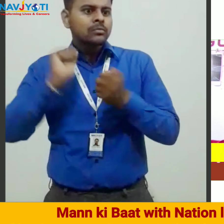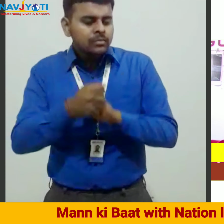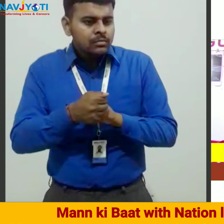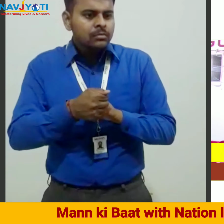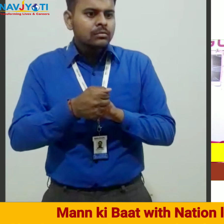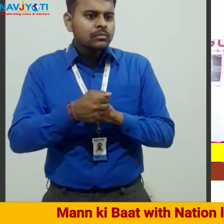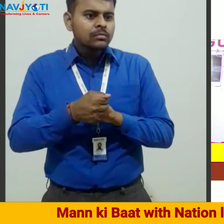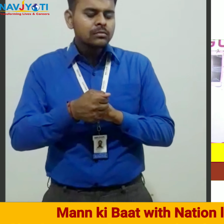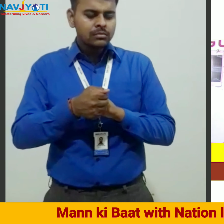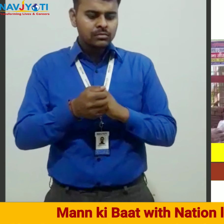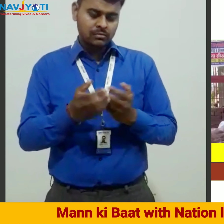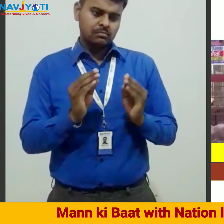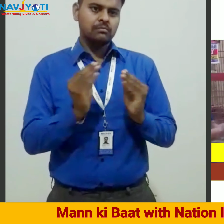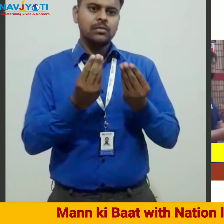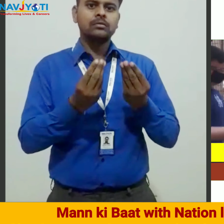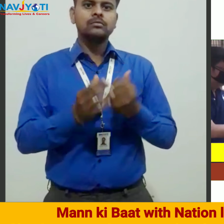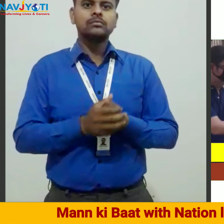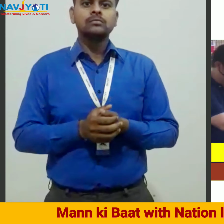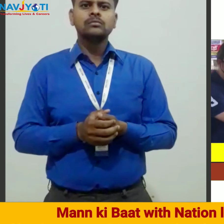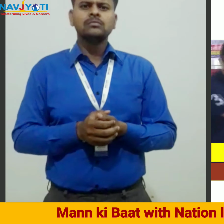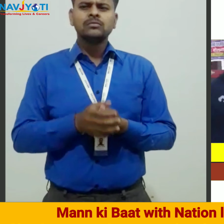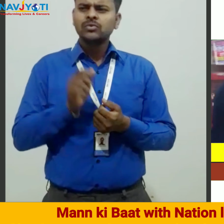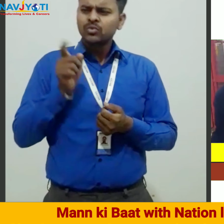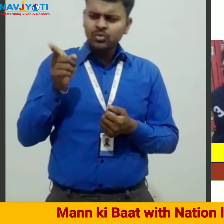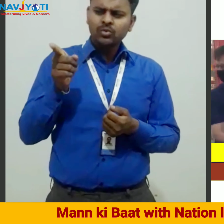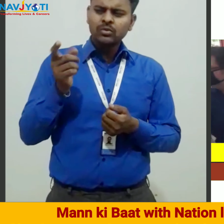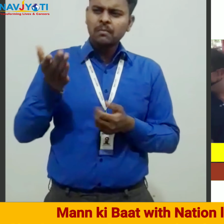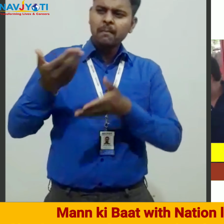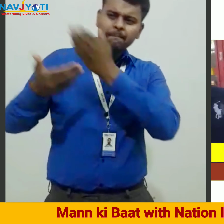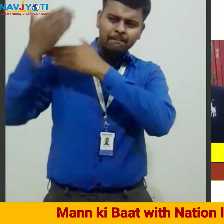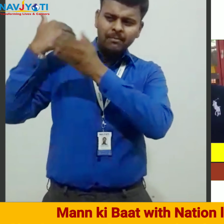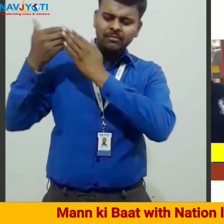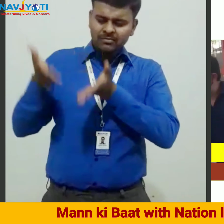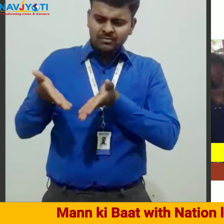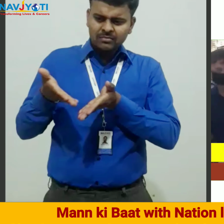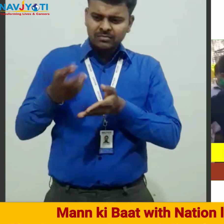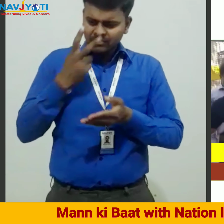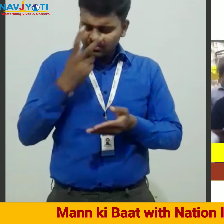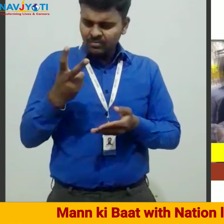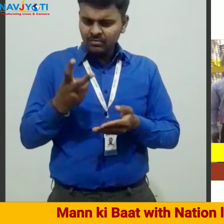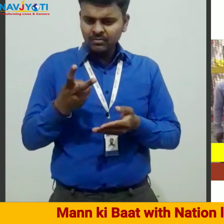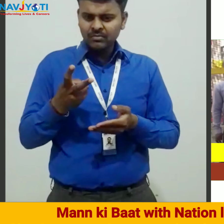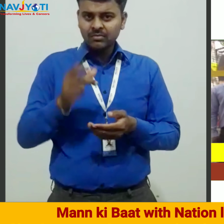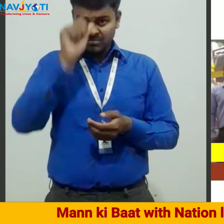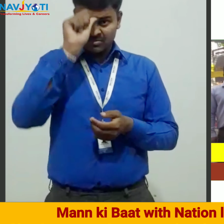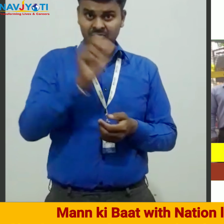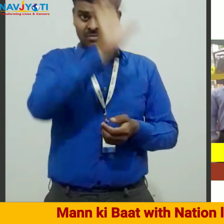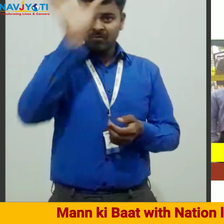है। साथियों, जब कसौटी का काल होता है तब इन गुणों का परीक्षण होता